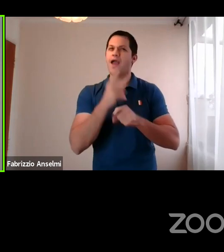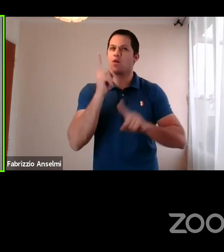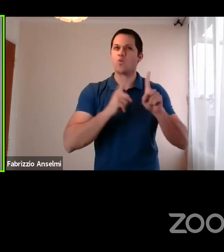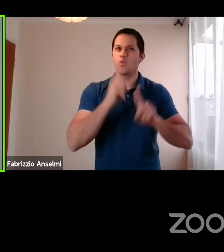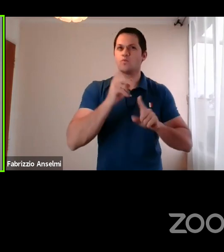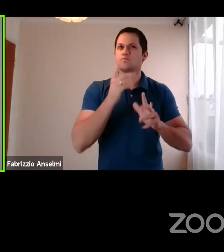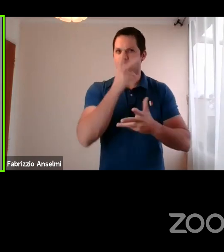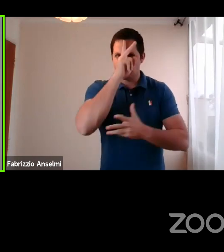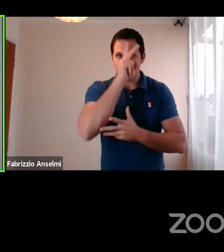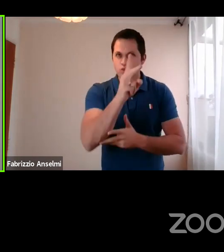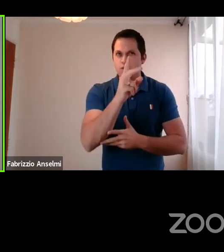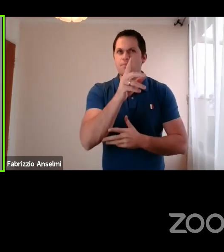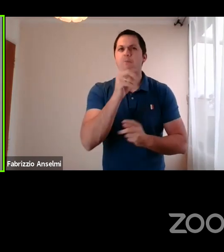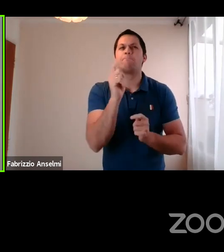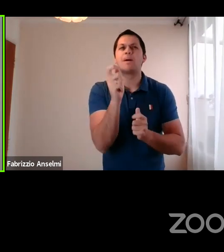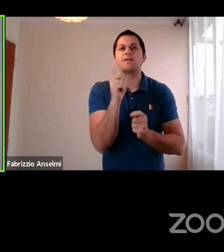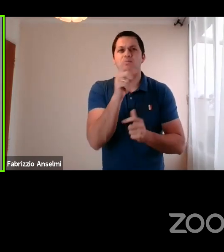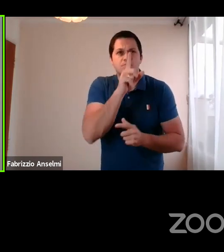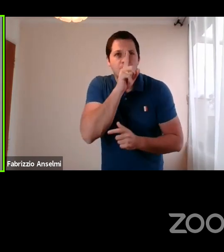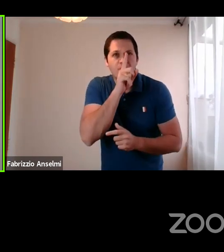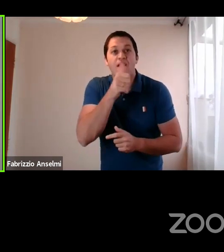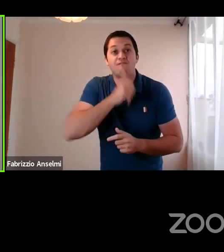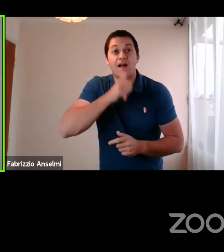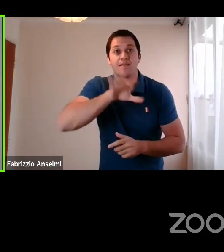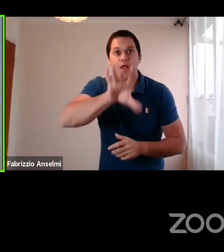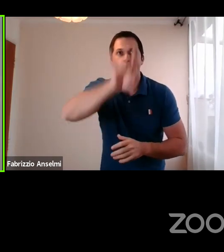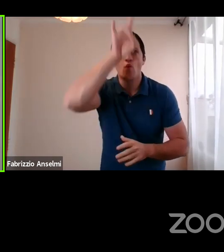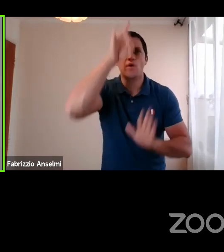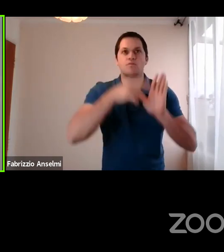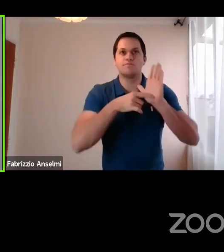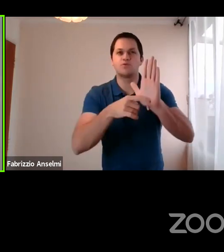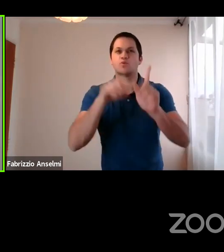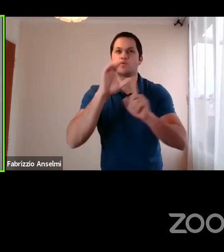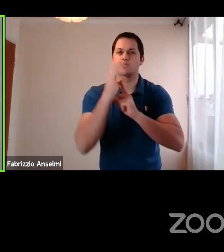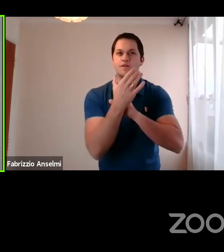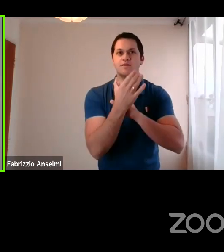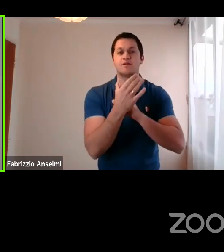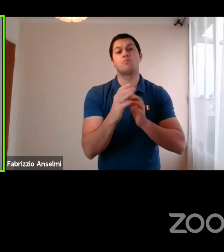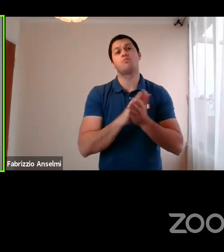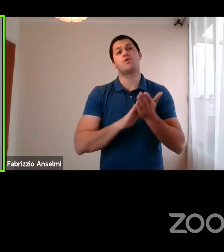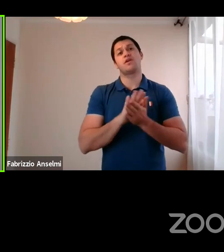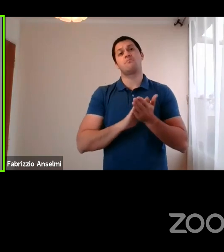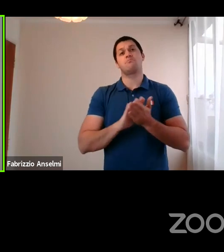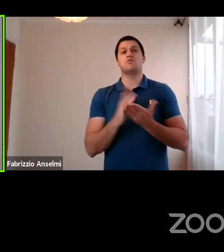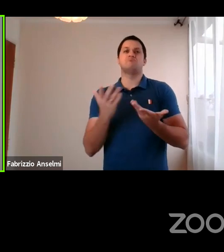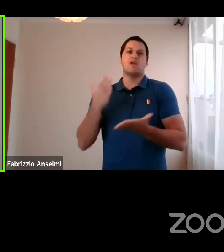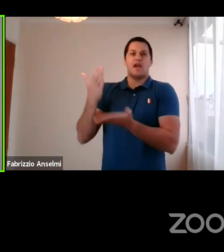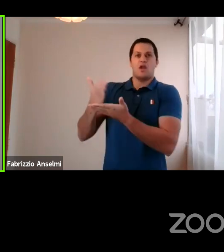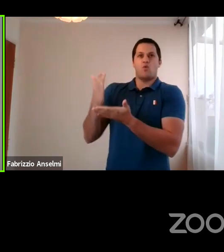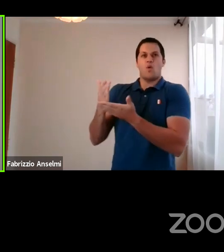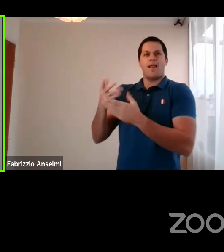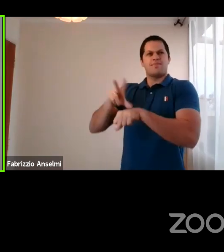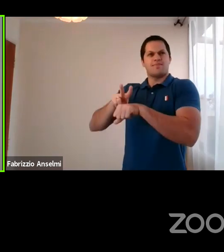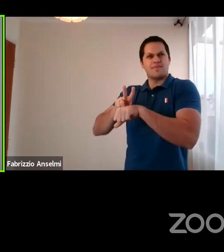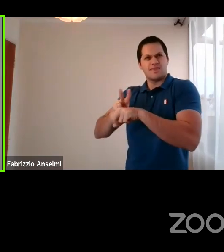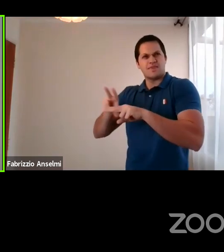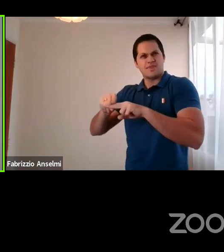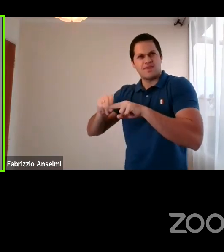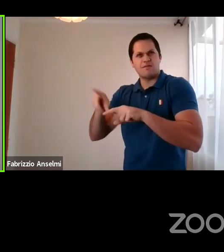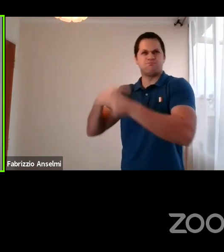sobre esto, hay un valor sobre el patrimonio, ¿no? Sobre las escuelas, por ejemplo, hay un valor, por ejemplo, también asociado a